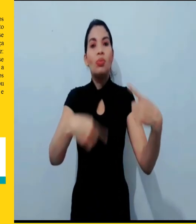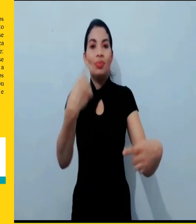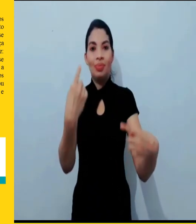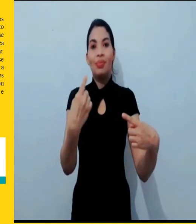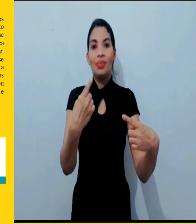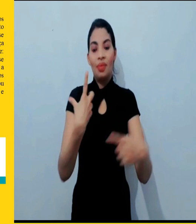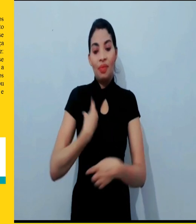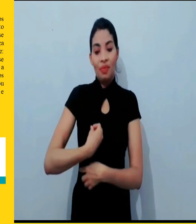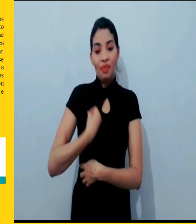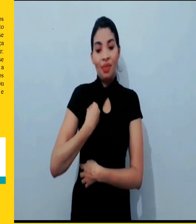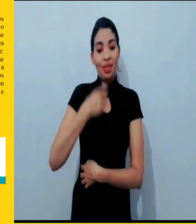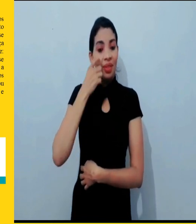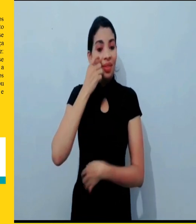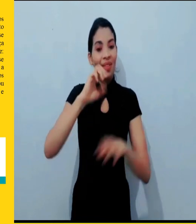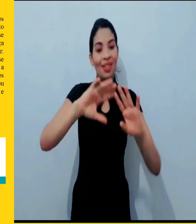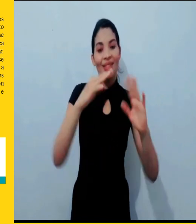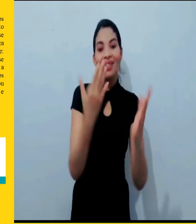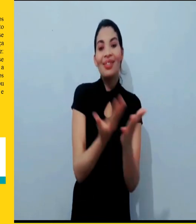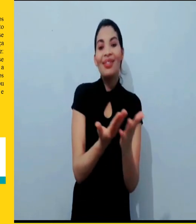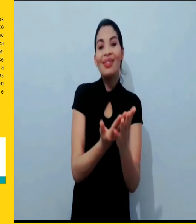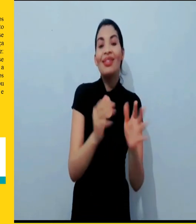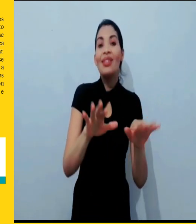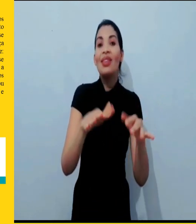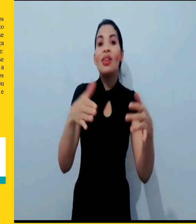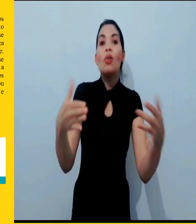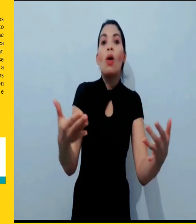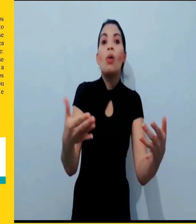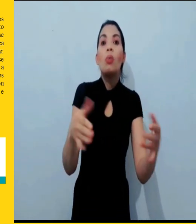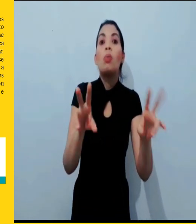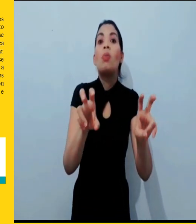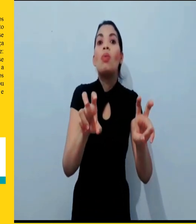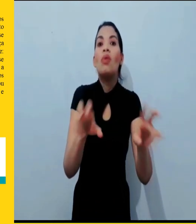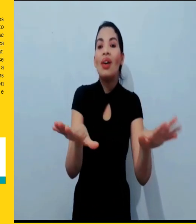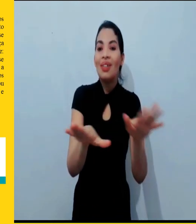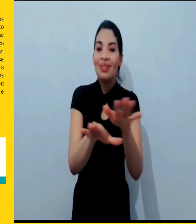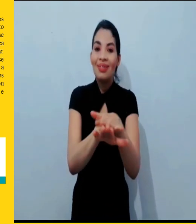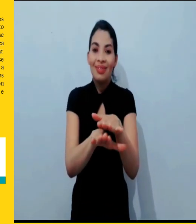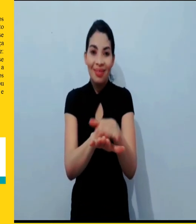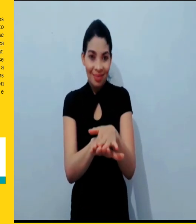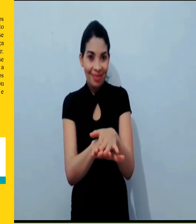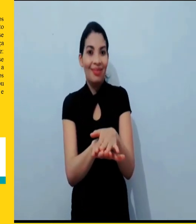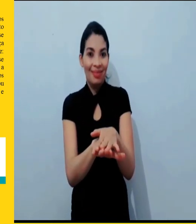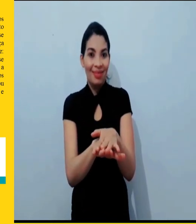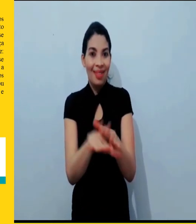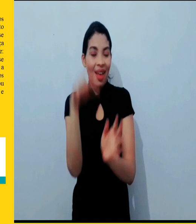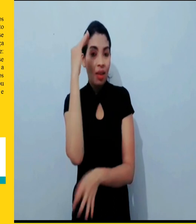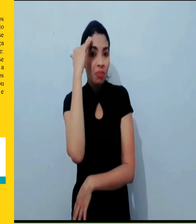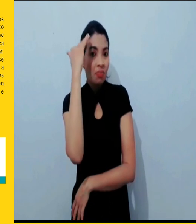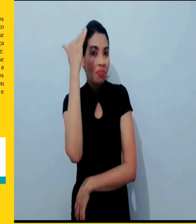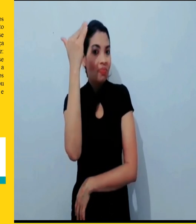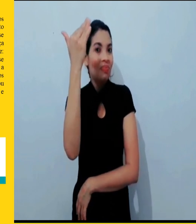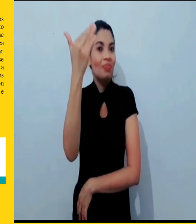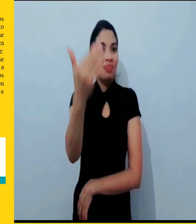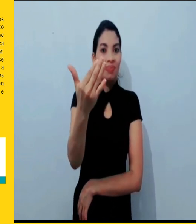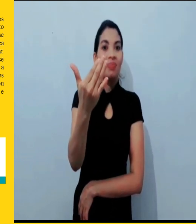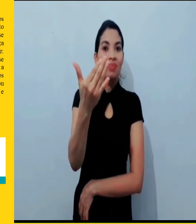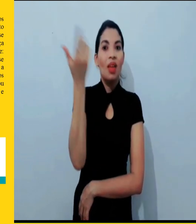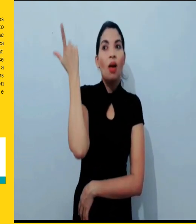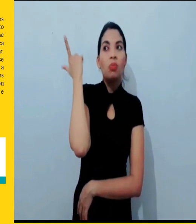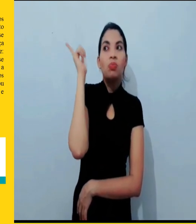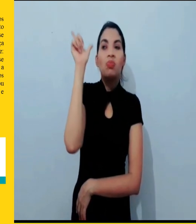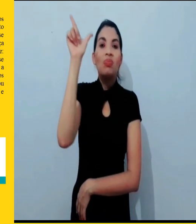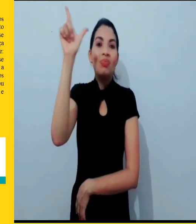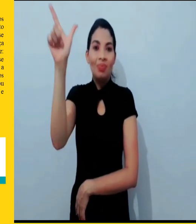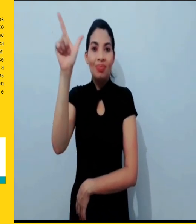âmbito educacional está a inclusão. Nesse sentido, diante desse desafio, que até hoje é